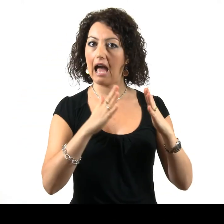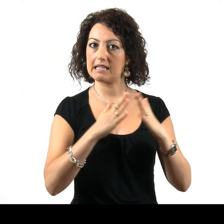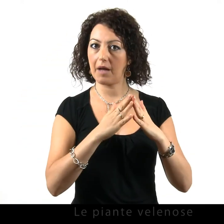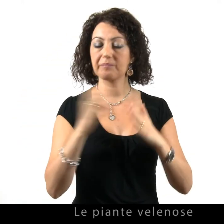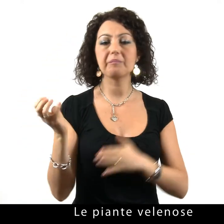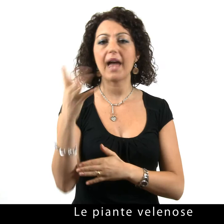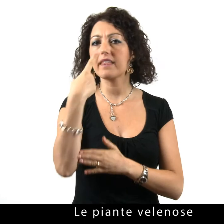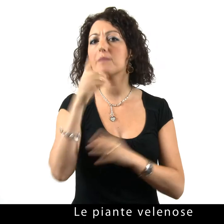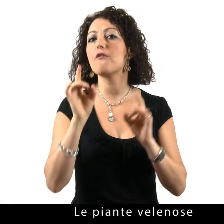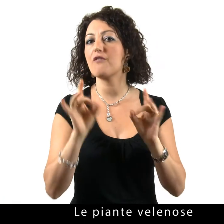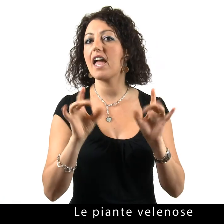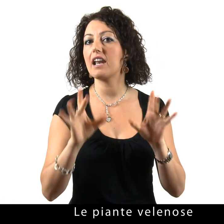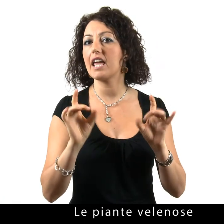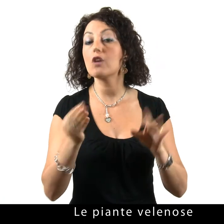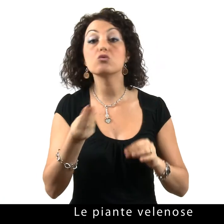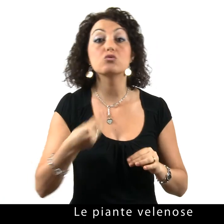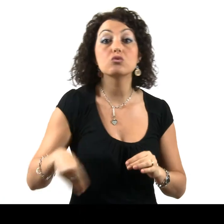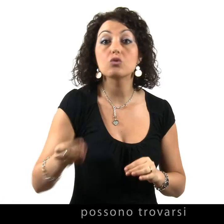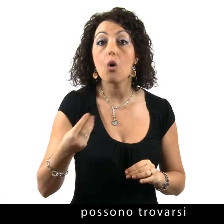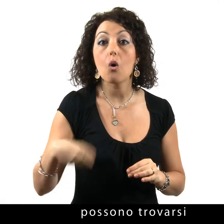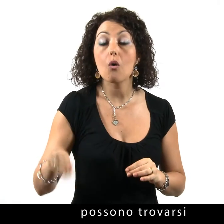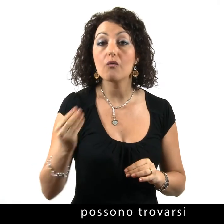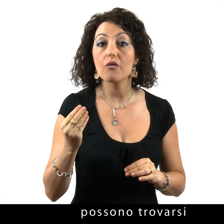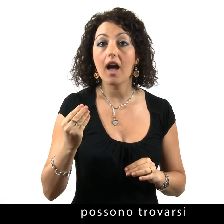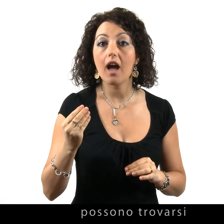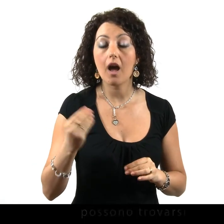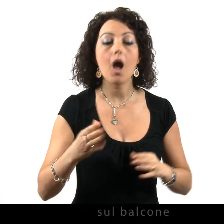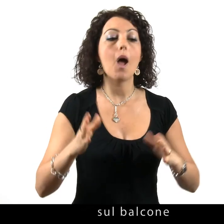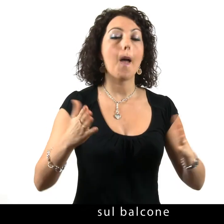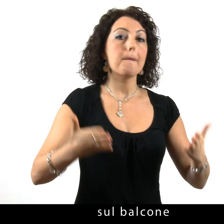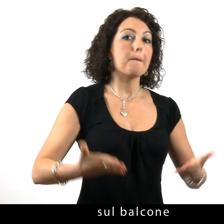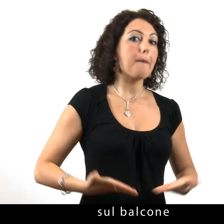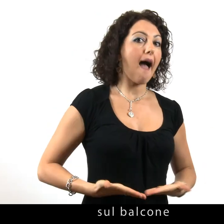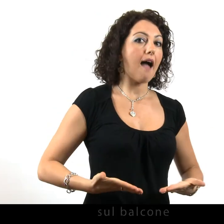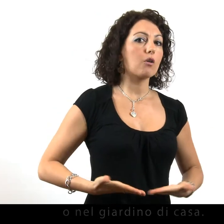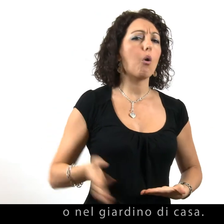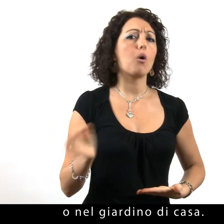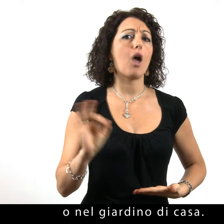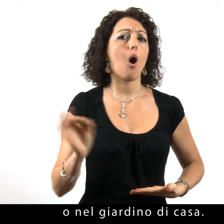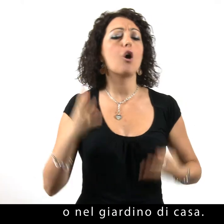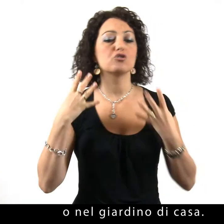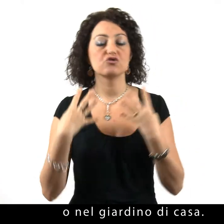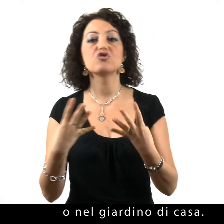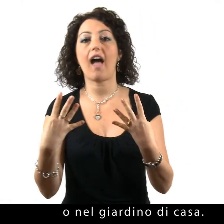Le piante velenose possono trovarsi sul balcone o nel giardino di casa.